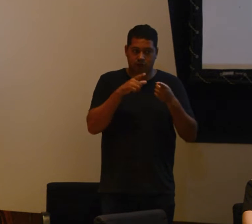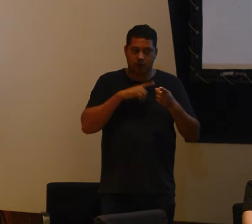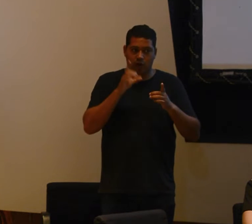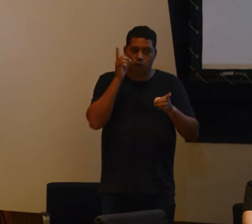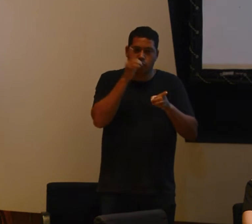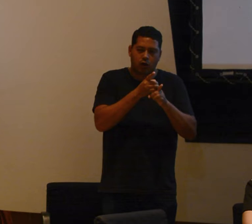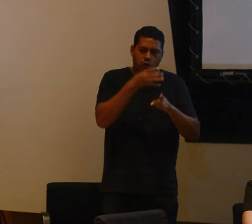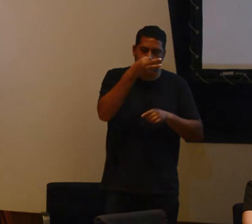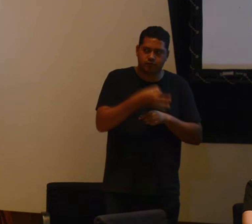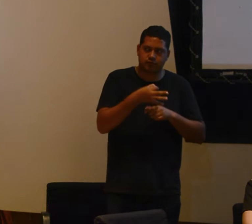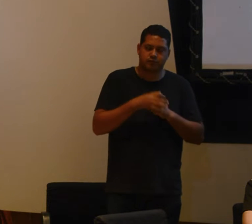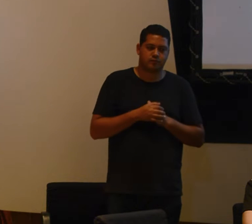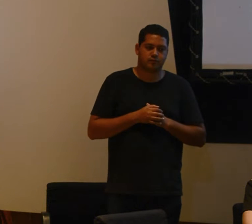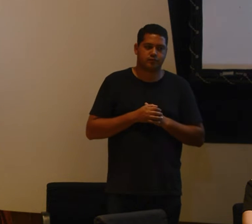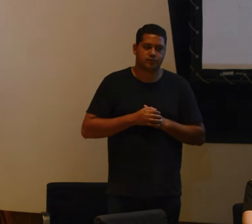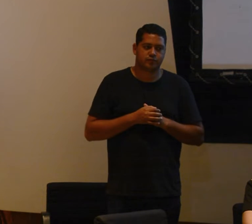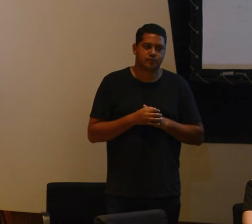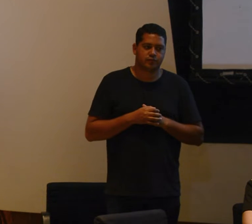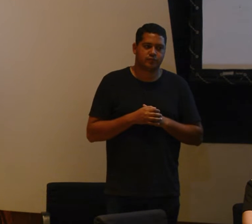diagnóstico certeiro.